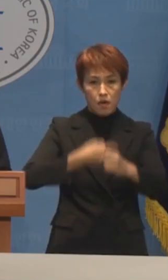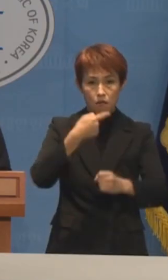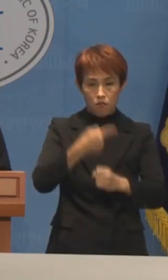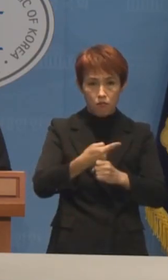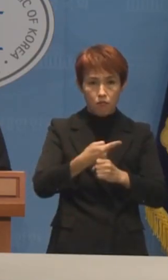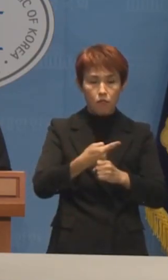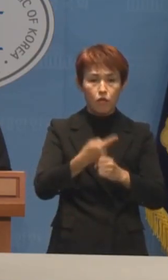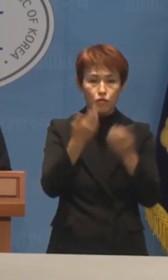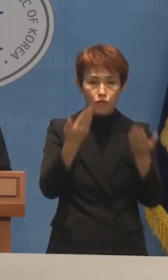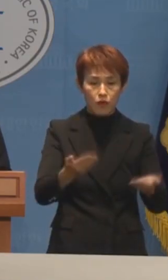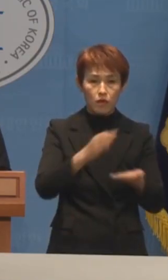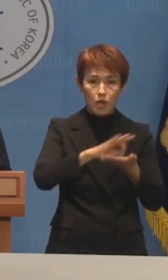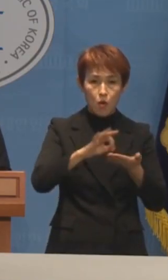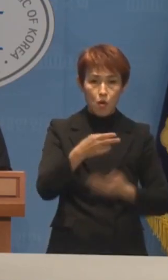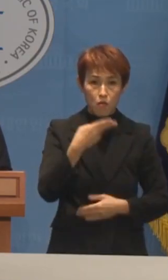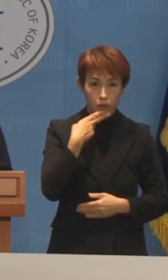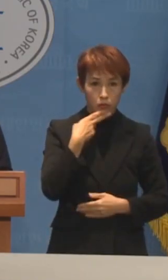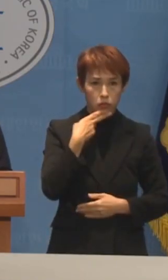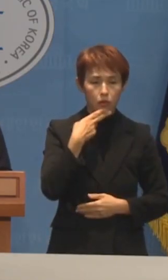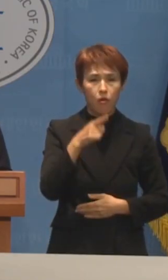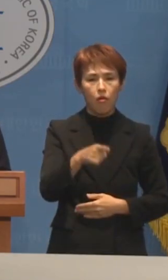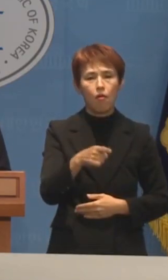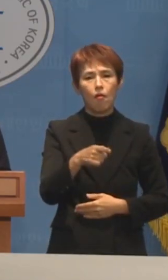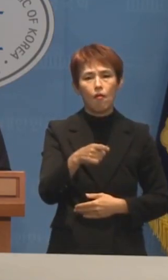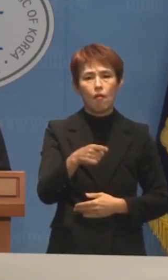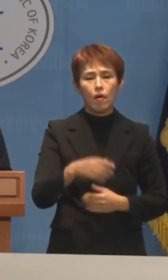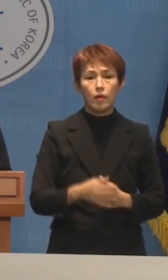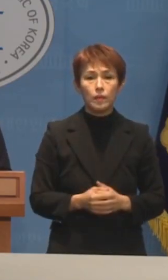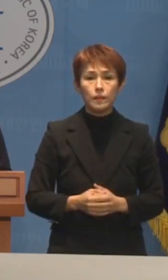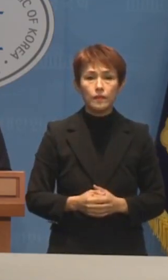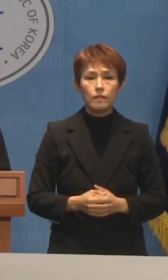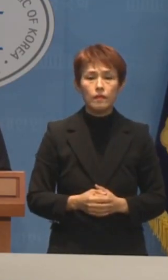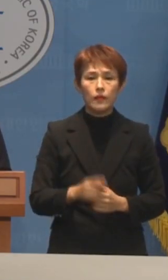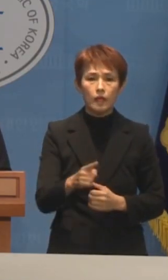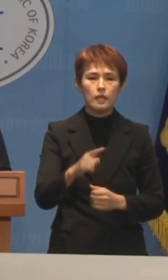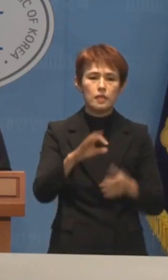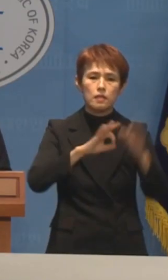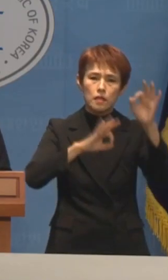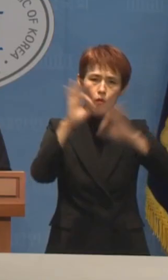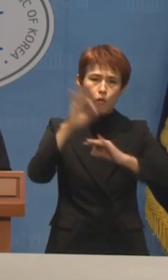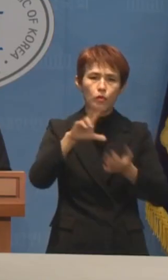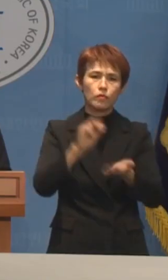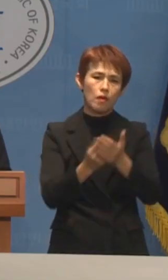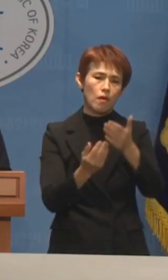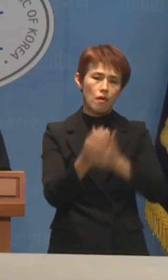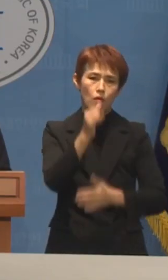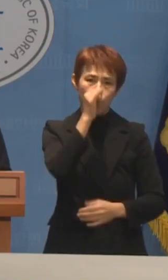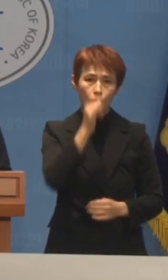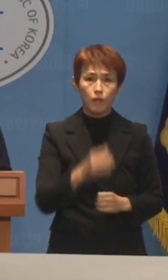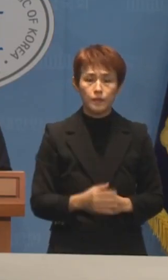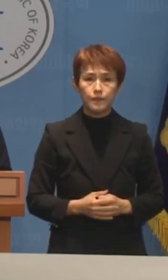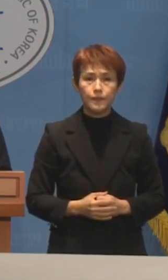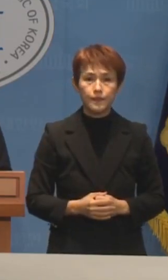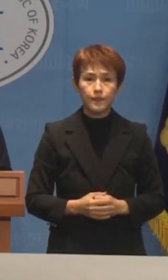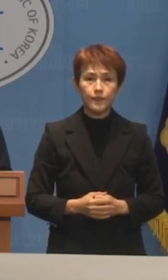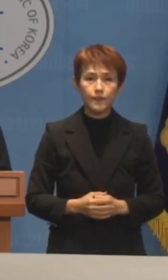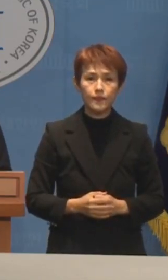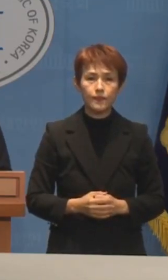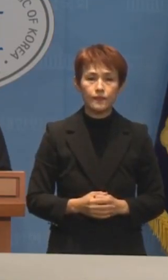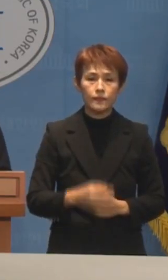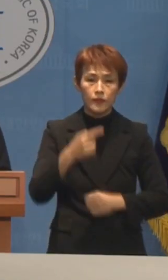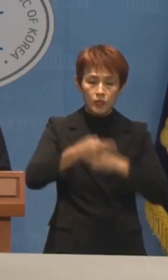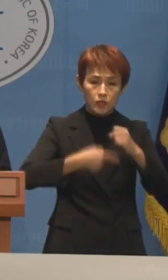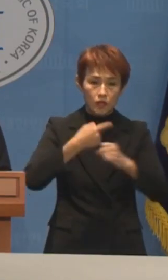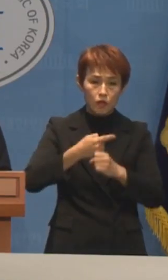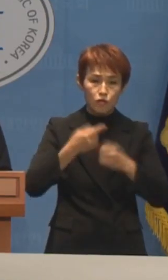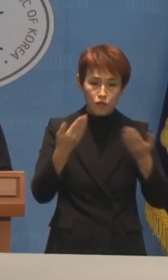심각한 장기견배를 이야기하고 이 장기견배는 안전사고에도 노출되어 있습니다. 또한